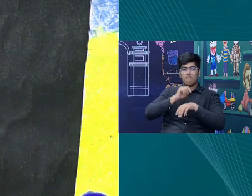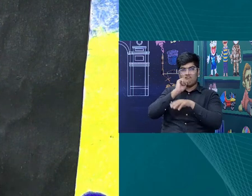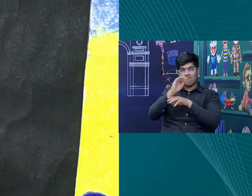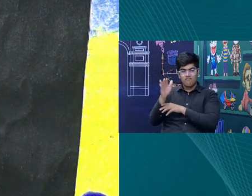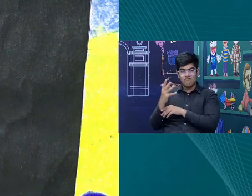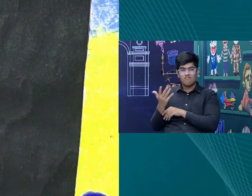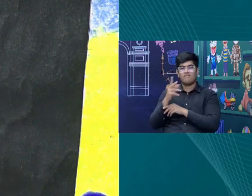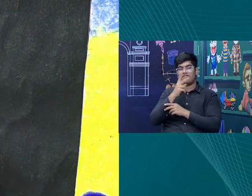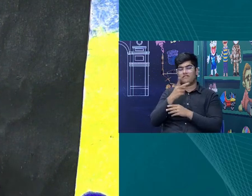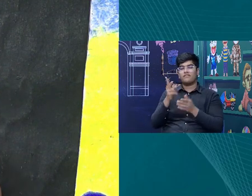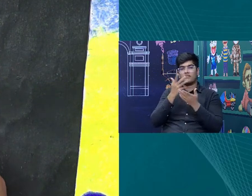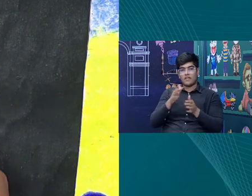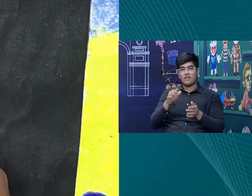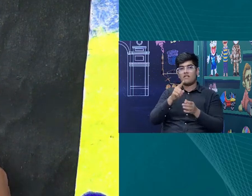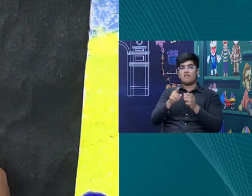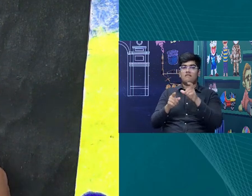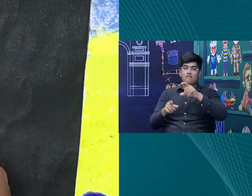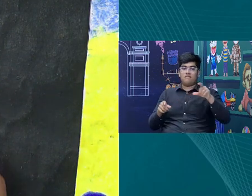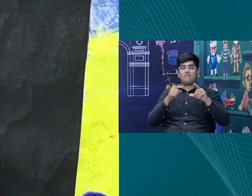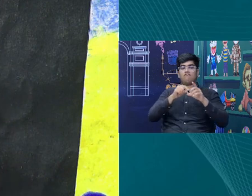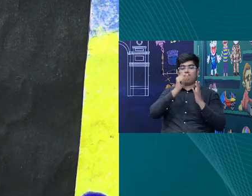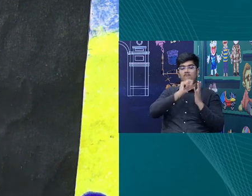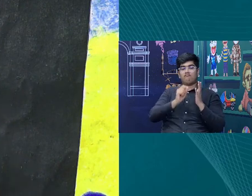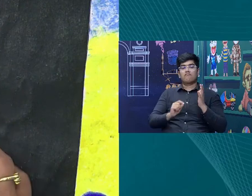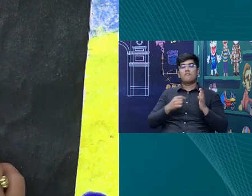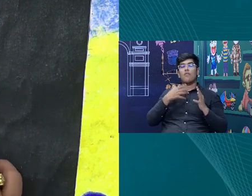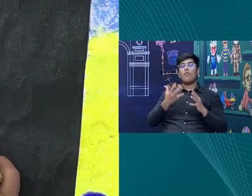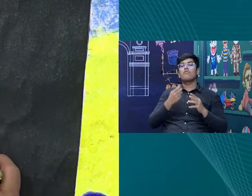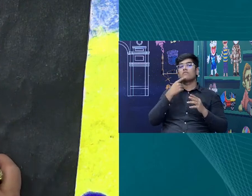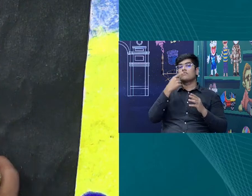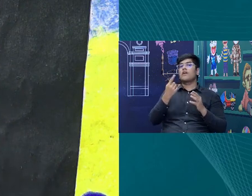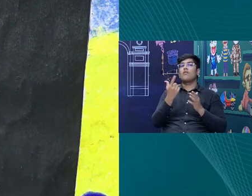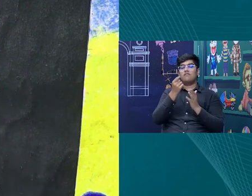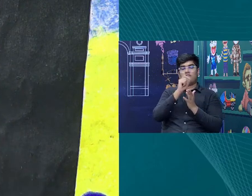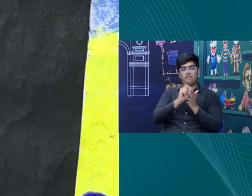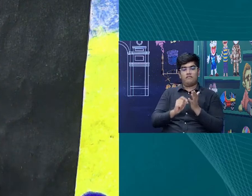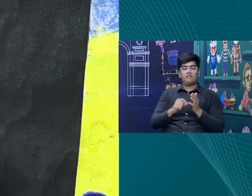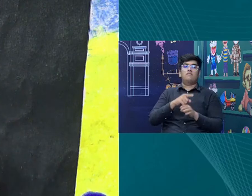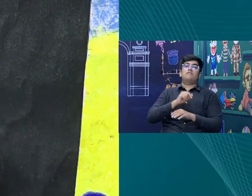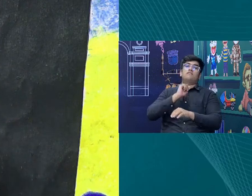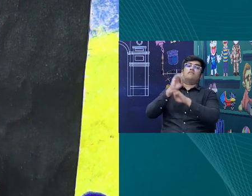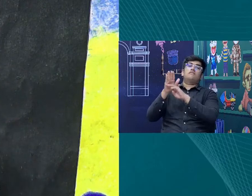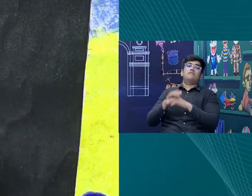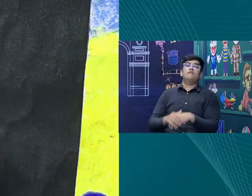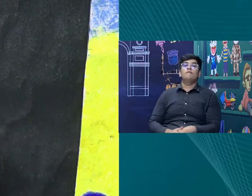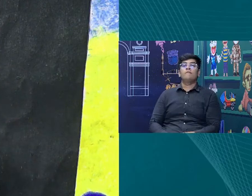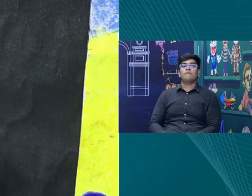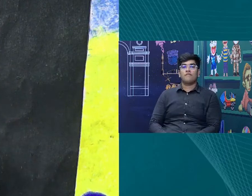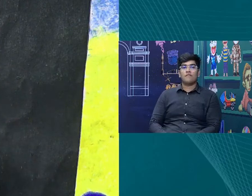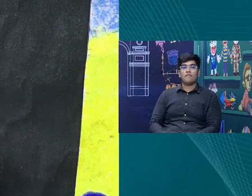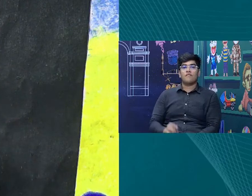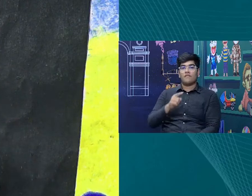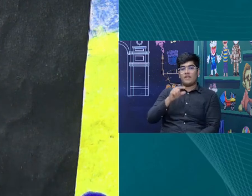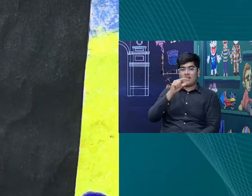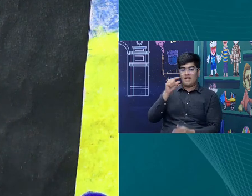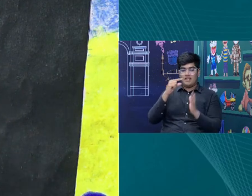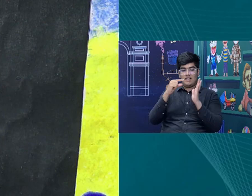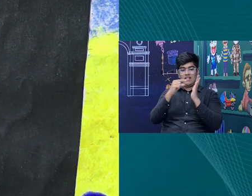और फिर उनके अंदर कोई भी संदेश देकर आप देखे इसमें जैसे ये आया हुआ है इसमें रसीदी टिकट लगी हुई है